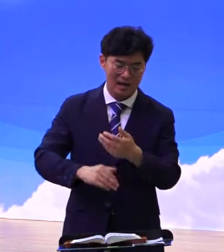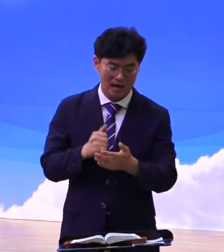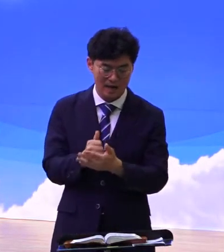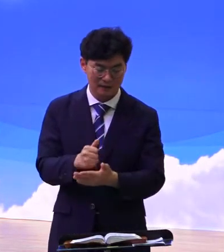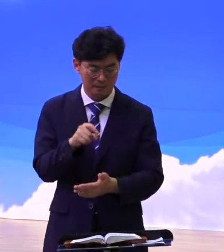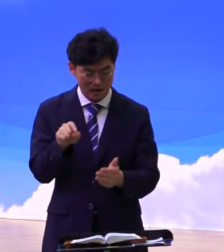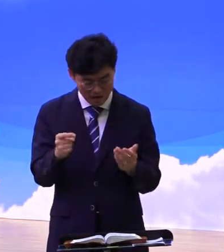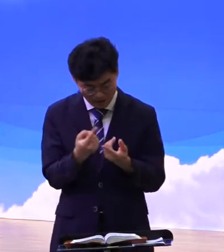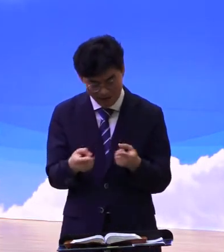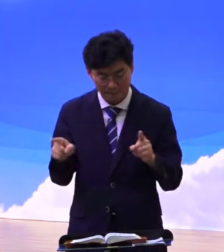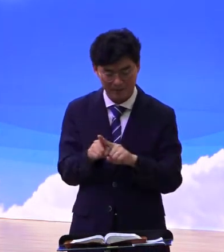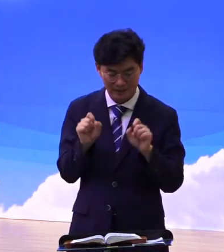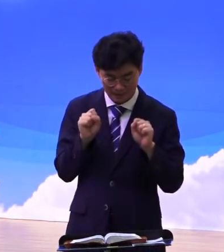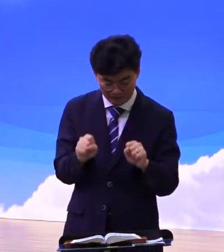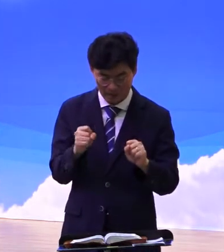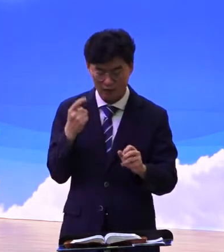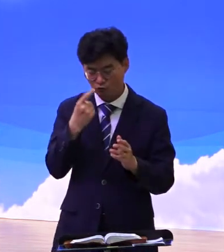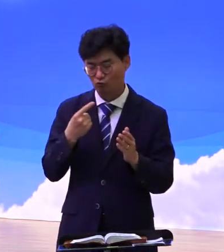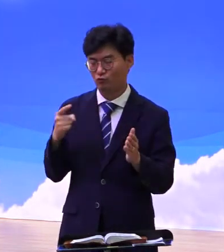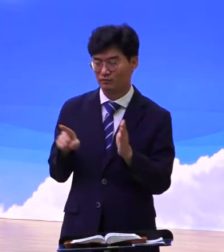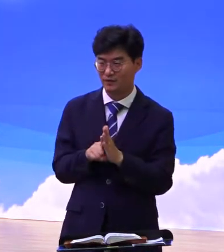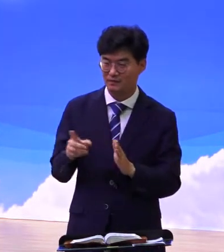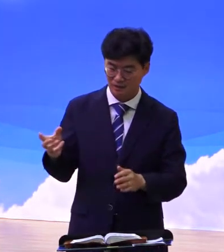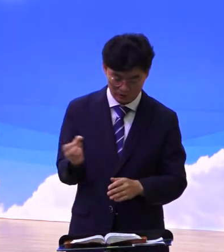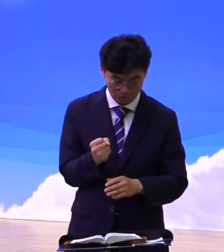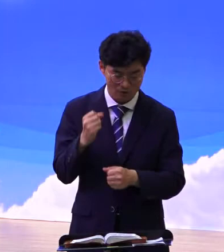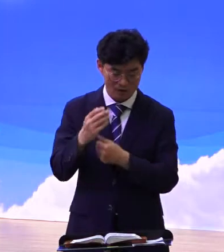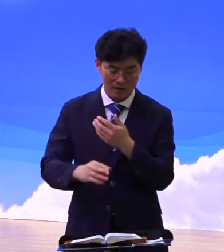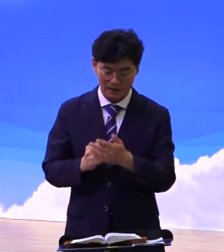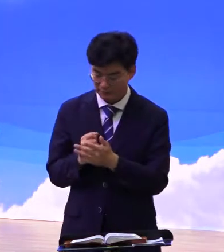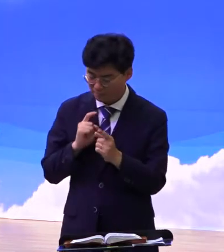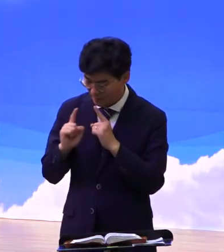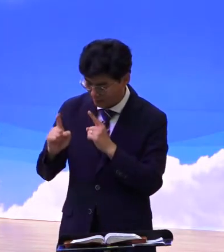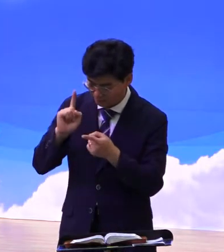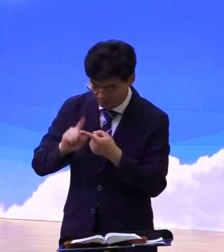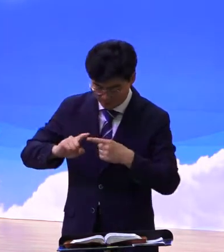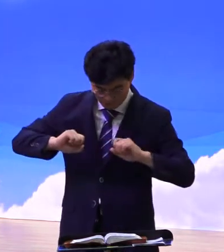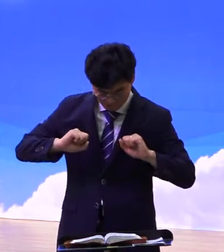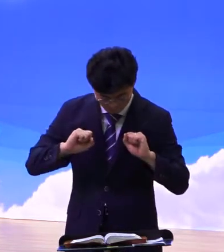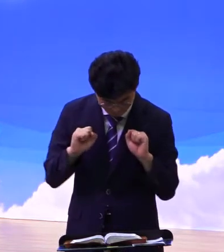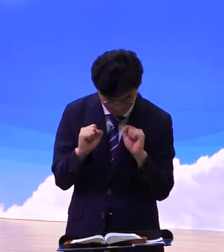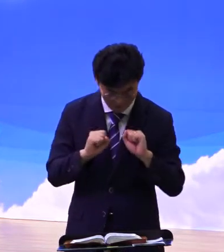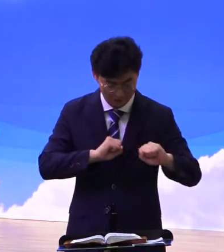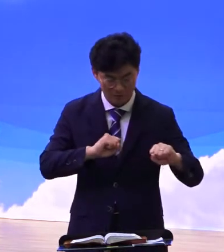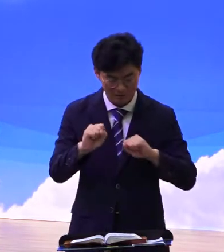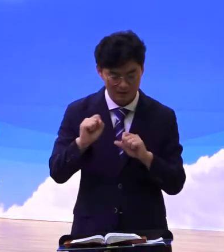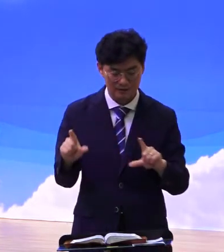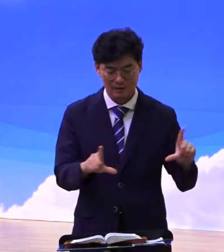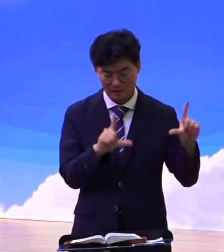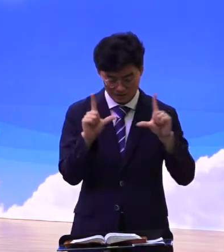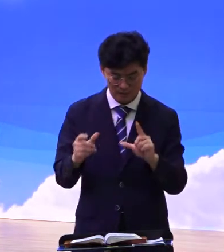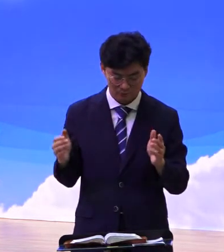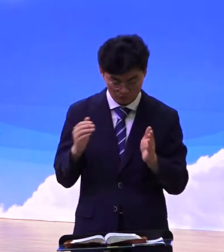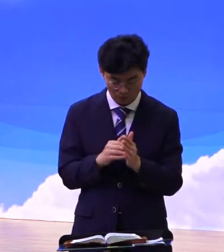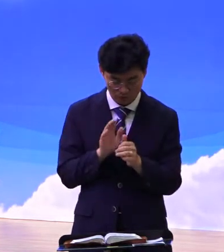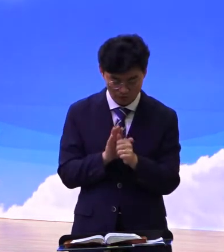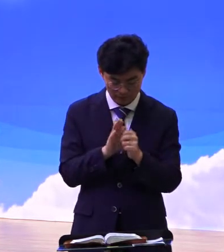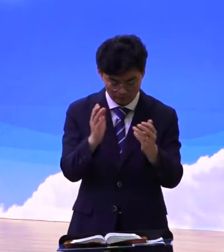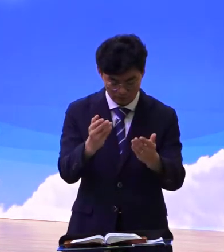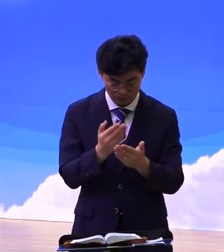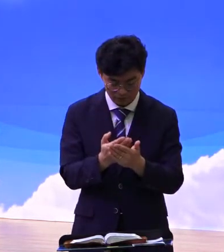붙들고 고민하며 그 말씀을 따라 살아가게 하여 주시옵소서. 그렇게 하나님의 진리를 붙잡고